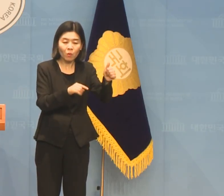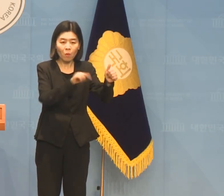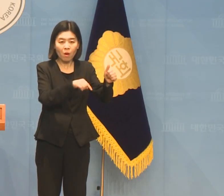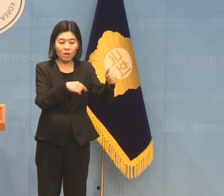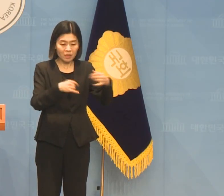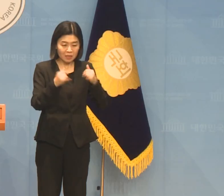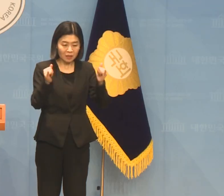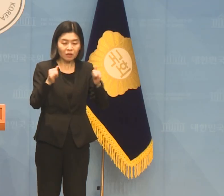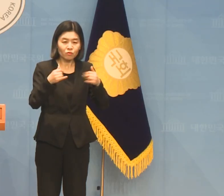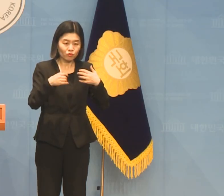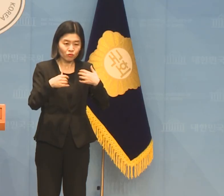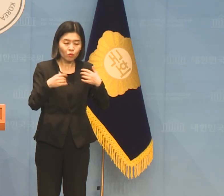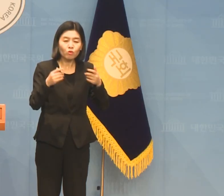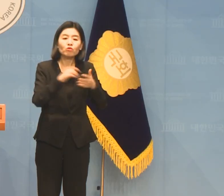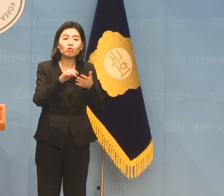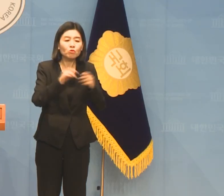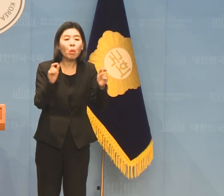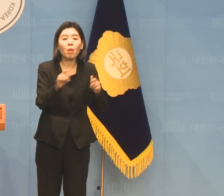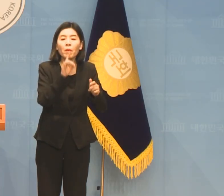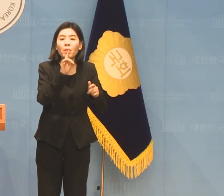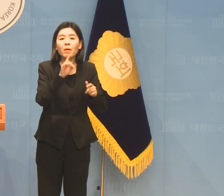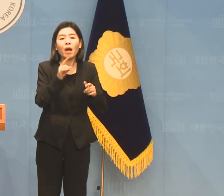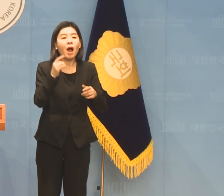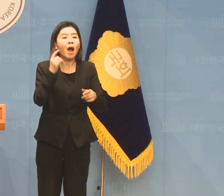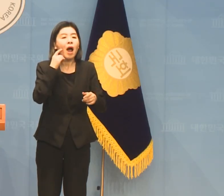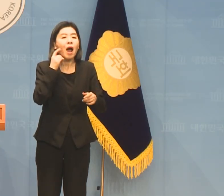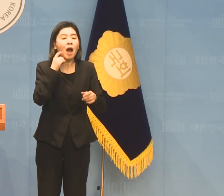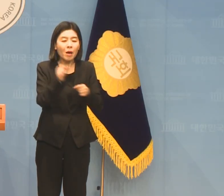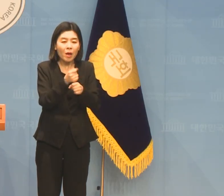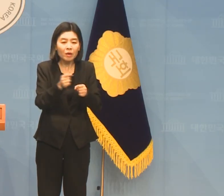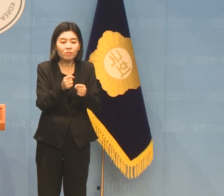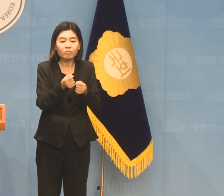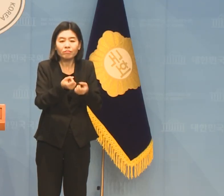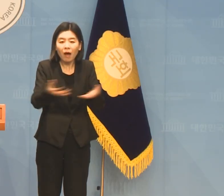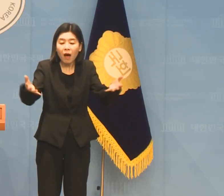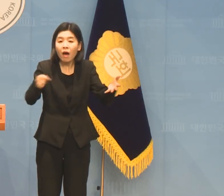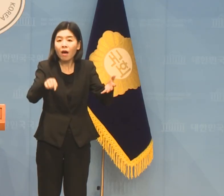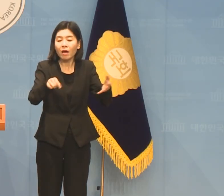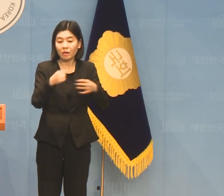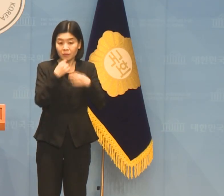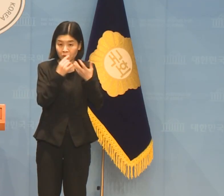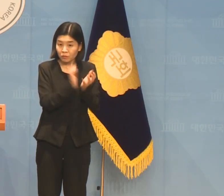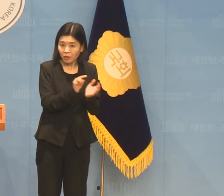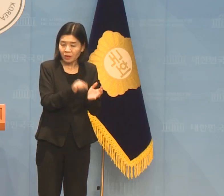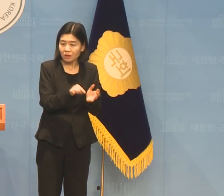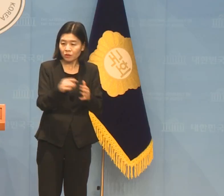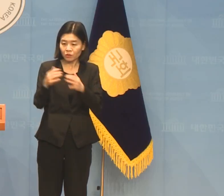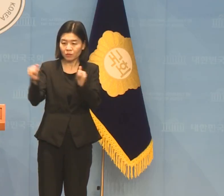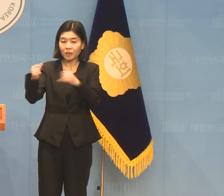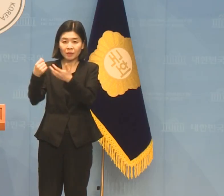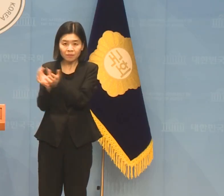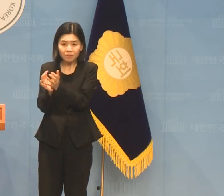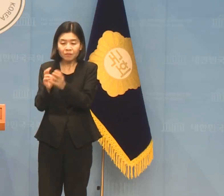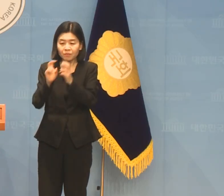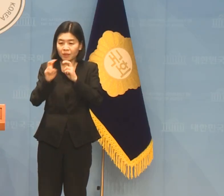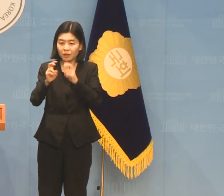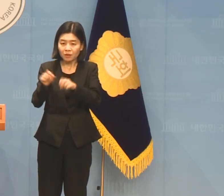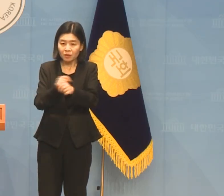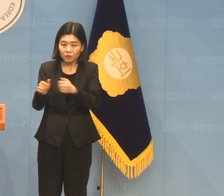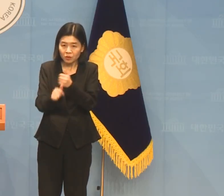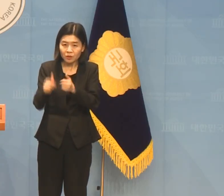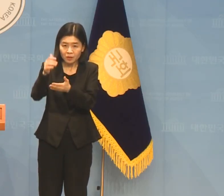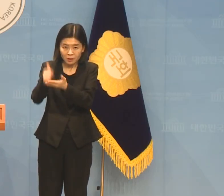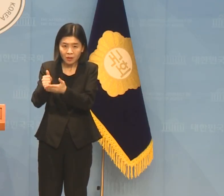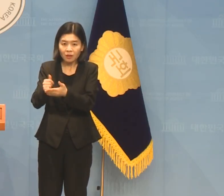인용해 배포한 것입니다. 이에 더불어민주당은 이상희 국민의힘